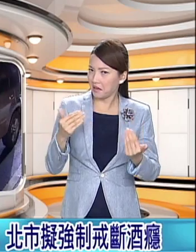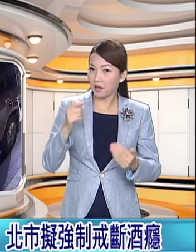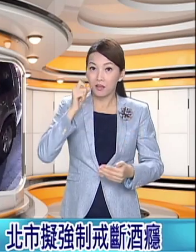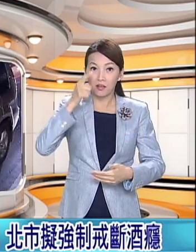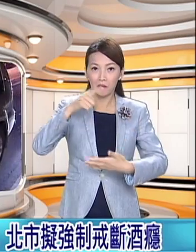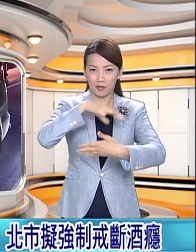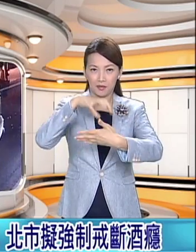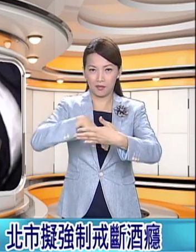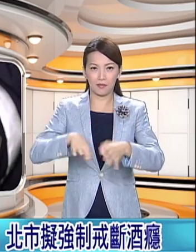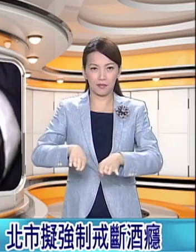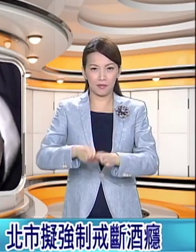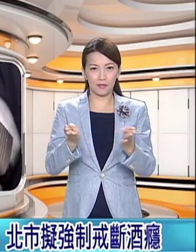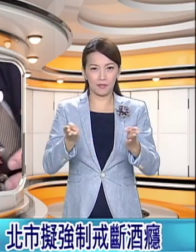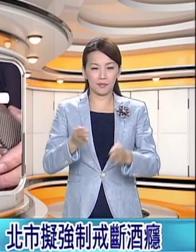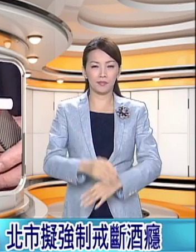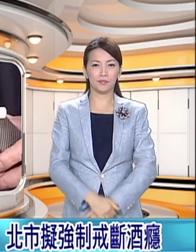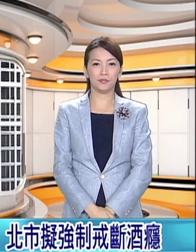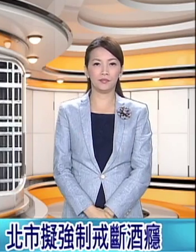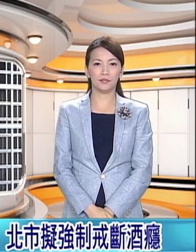疗，预计在一个月内上路。